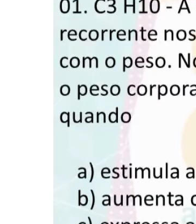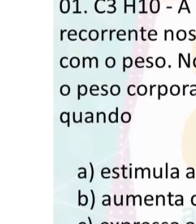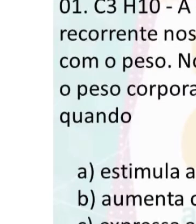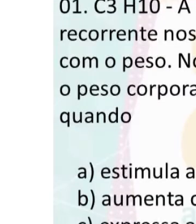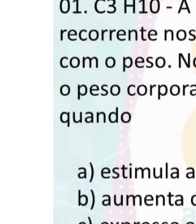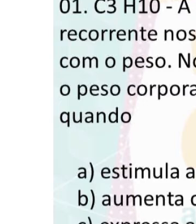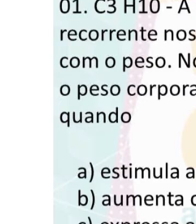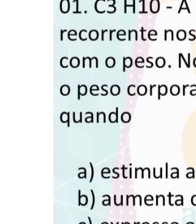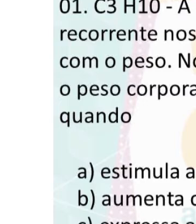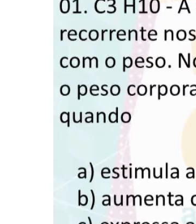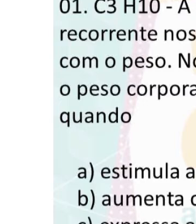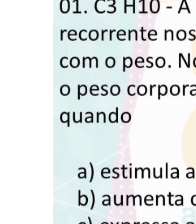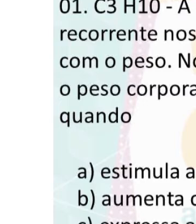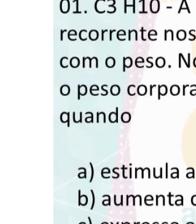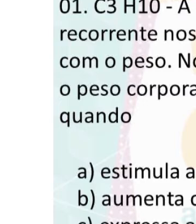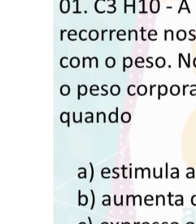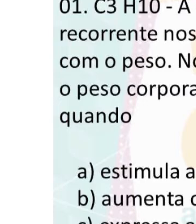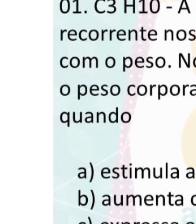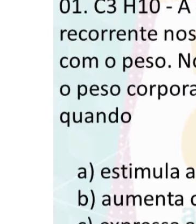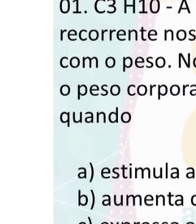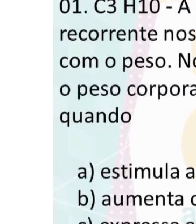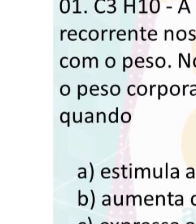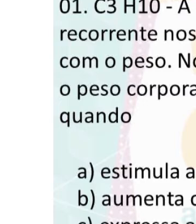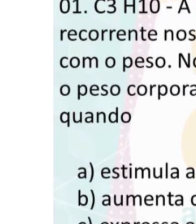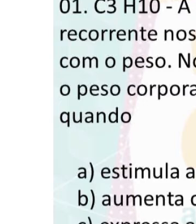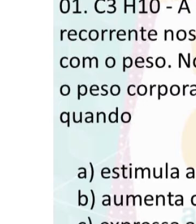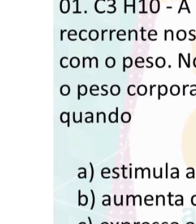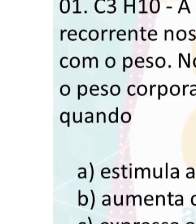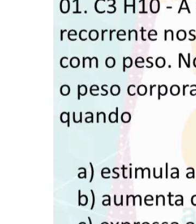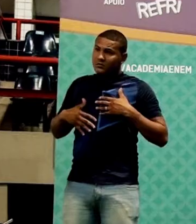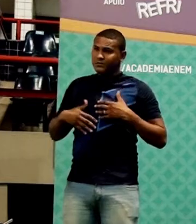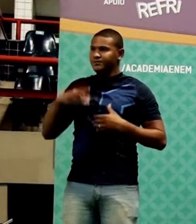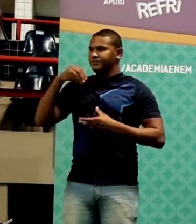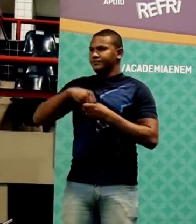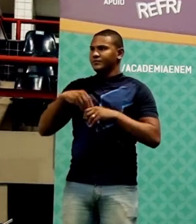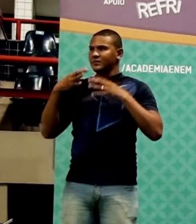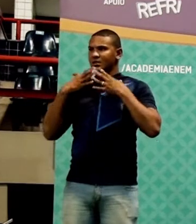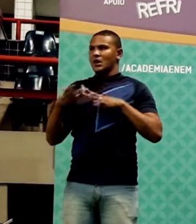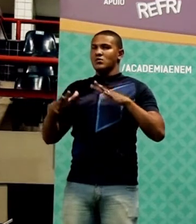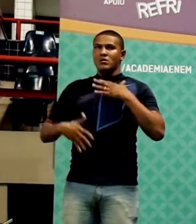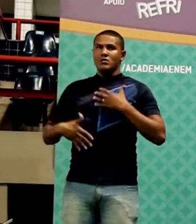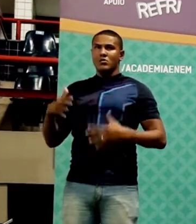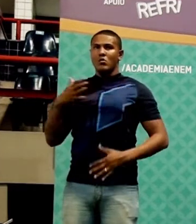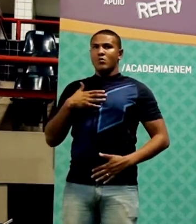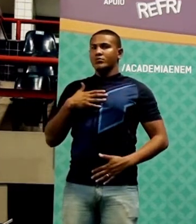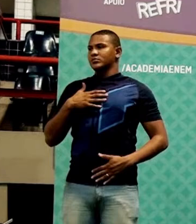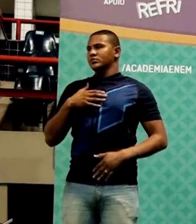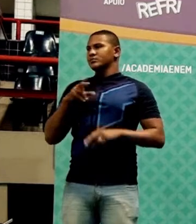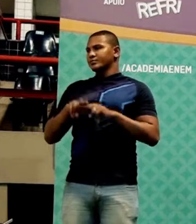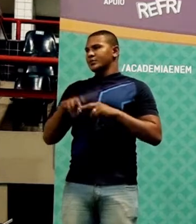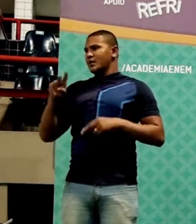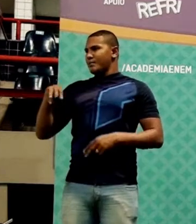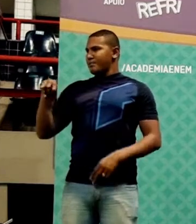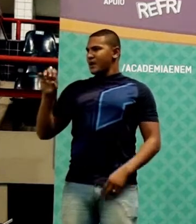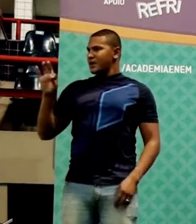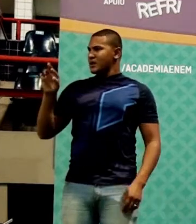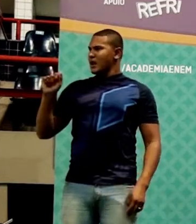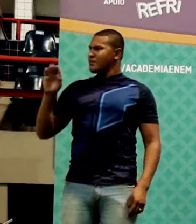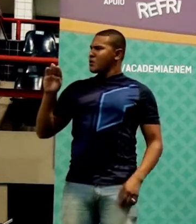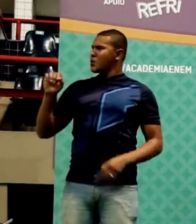nosso metabolismo. Professor, o que é o nosso metabolismo? É a forma como o nosso